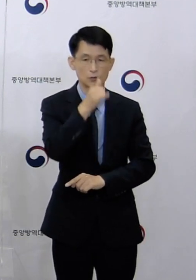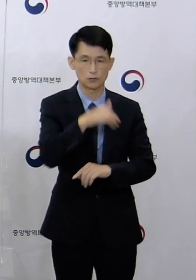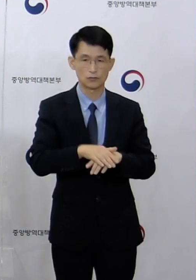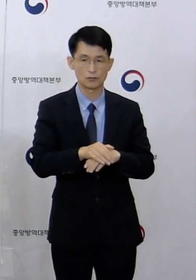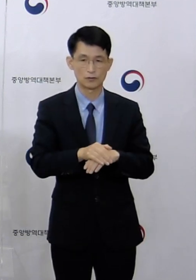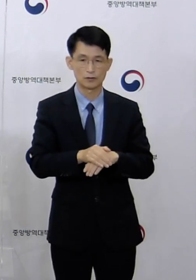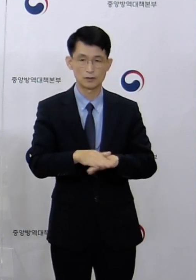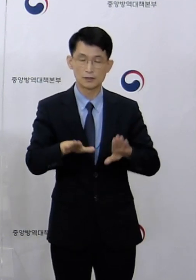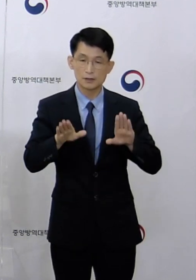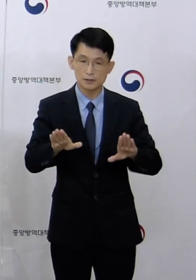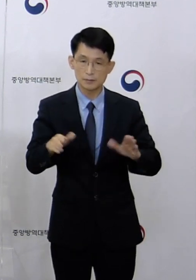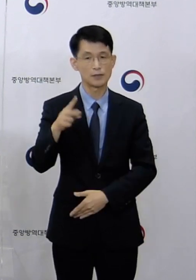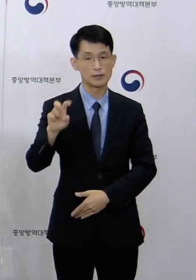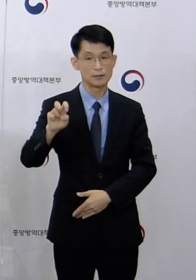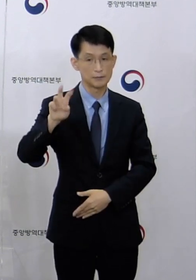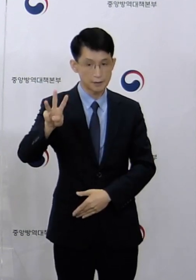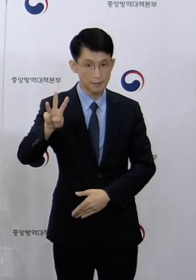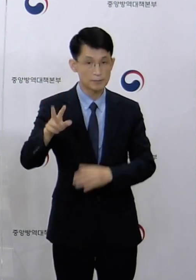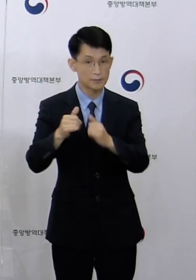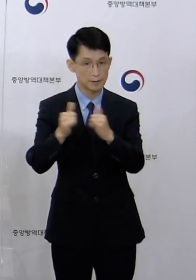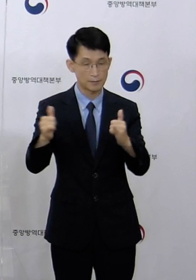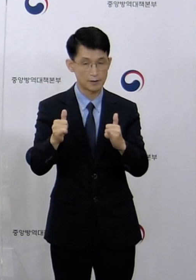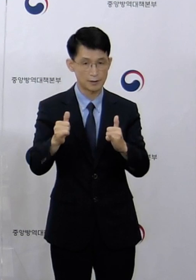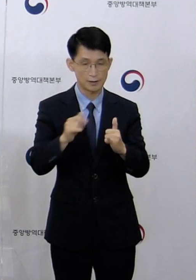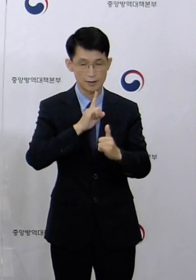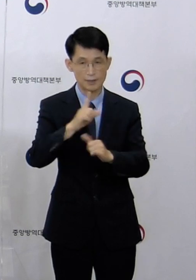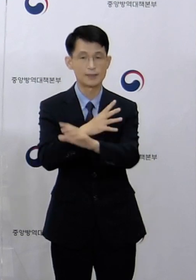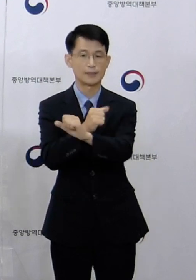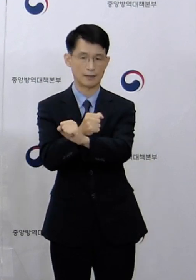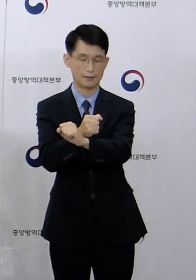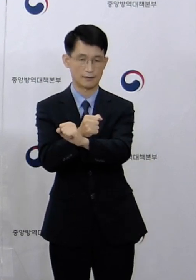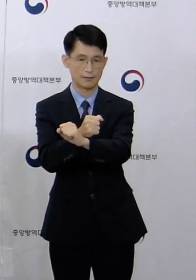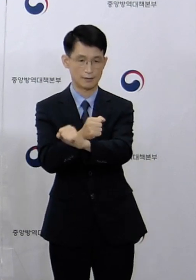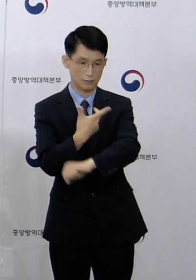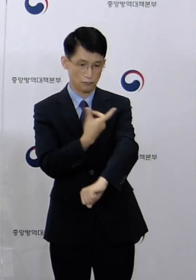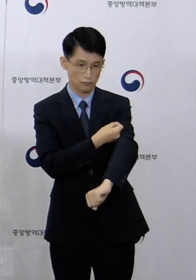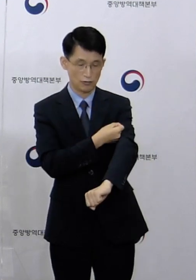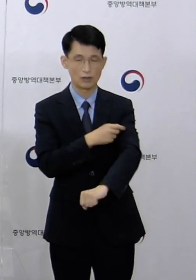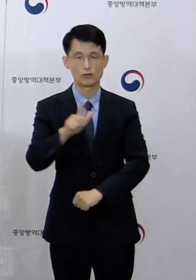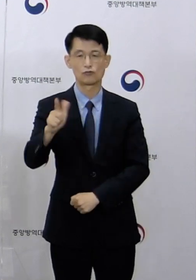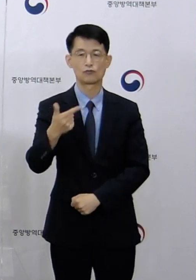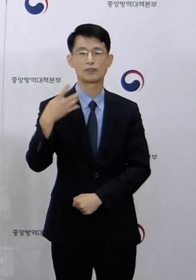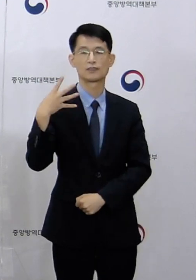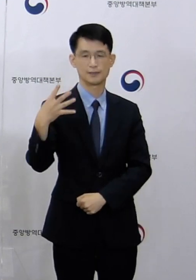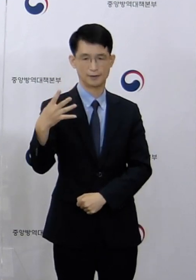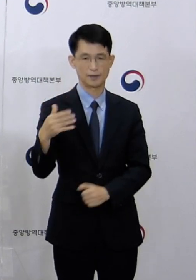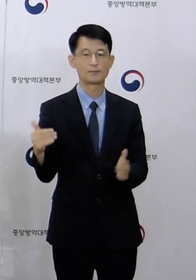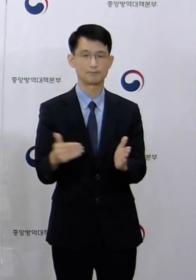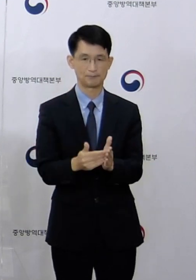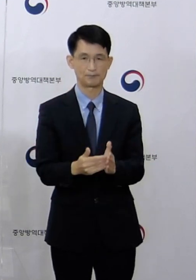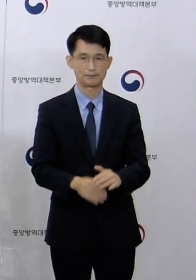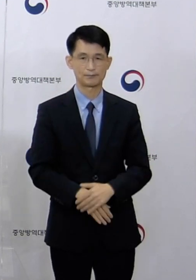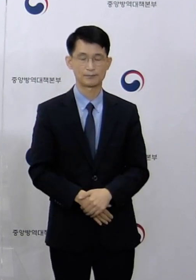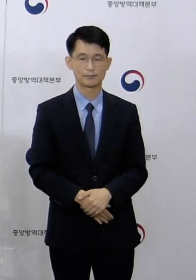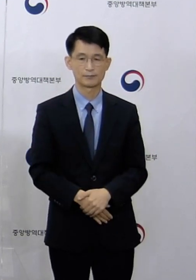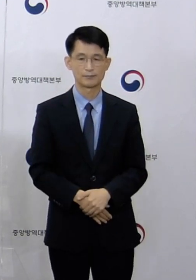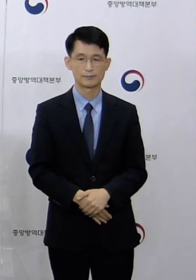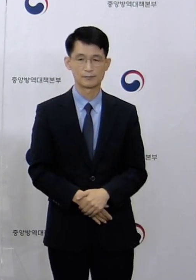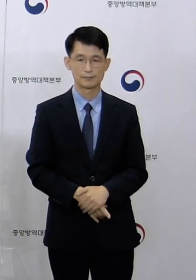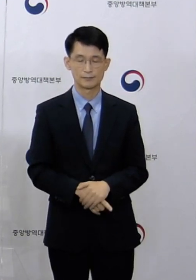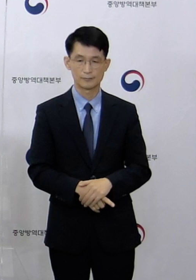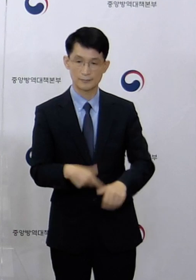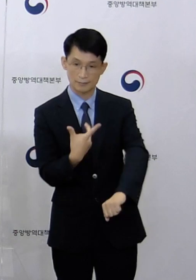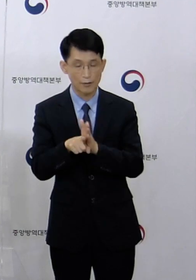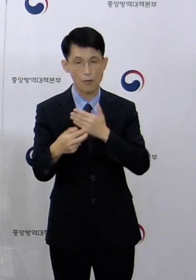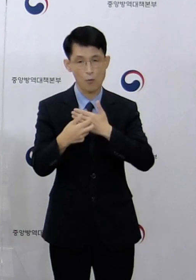25일 현재 1,723명이 예약하였고 604명에게 투약이 이루어졌습니다. 원활한